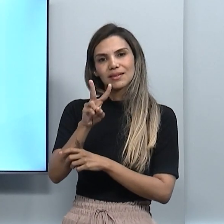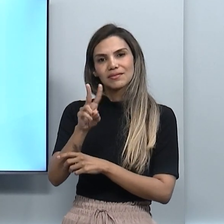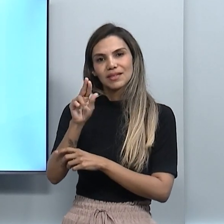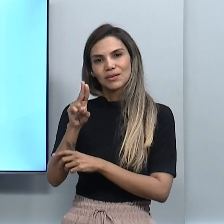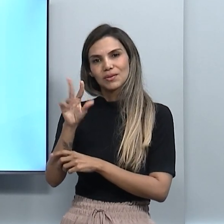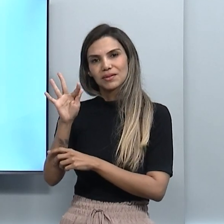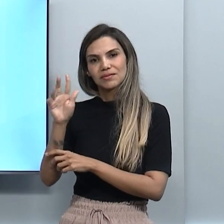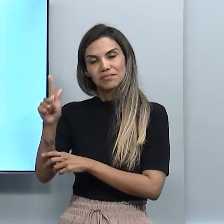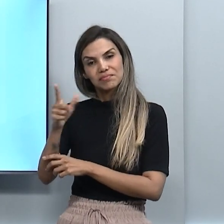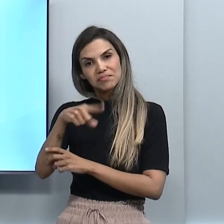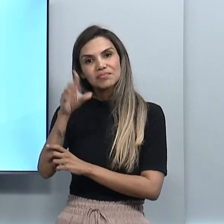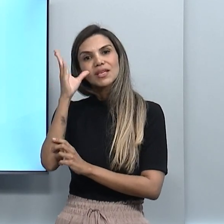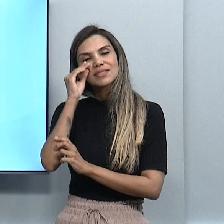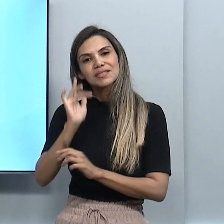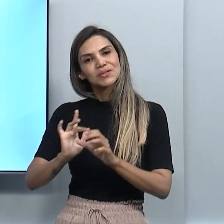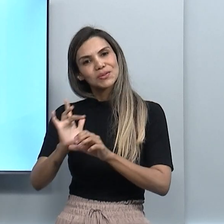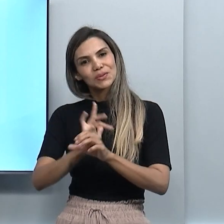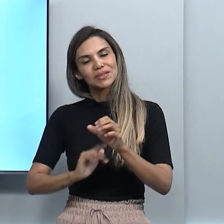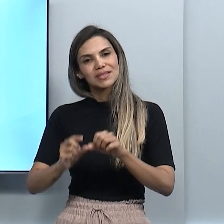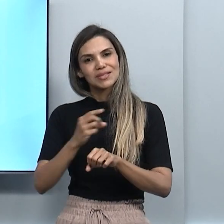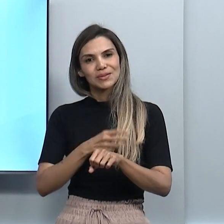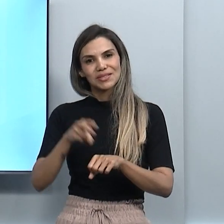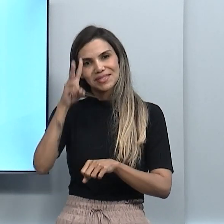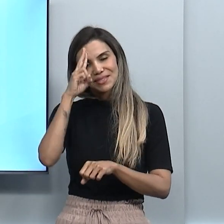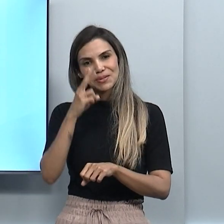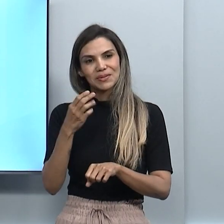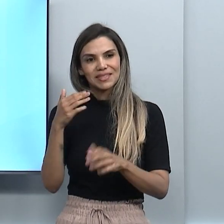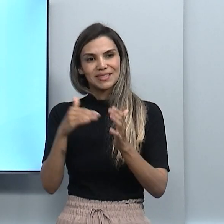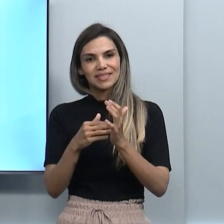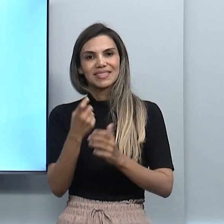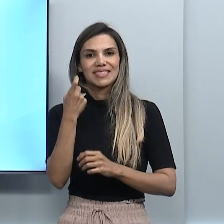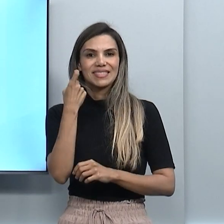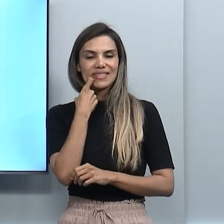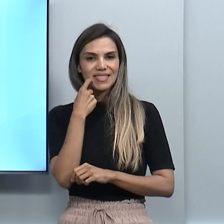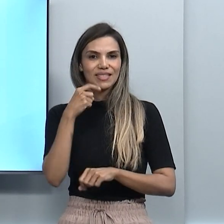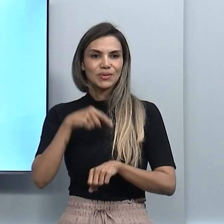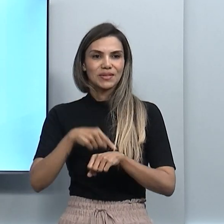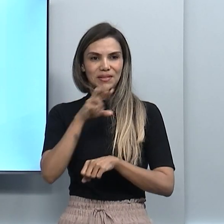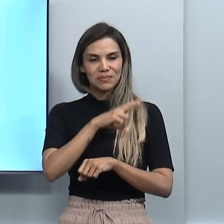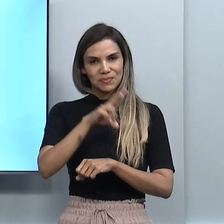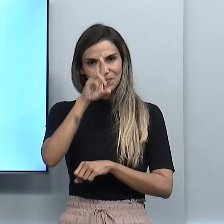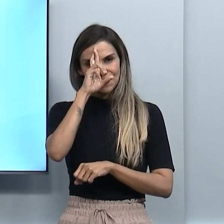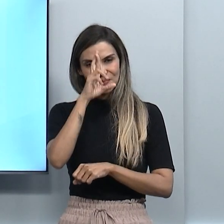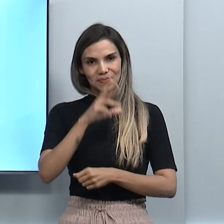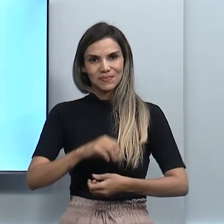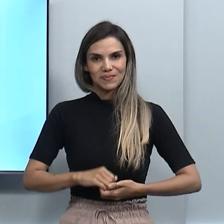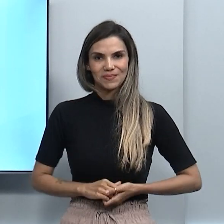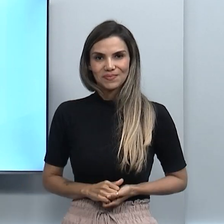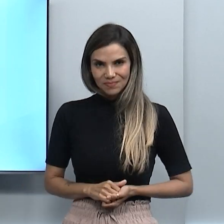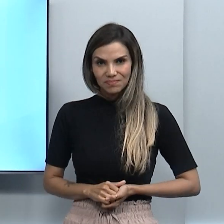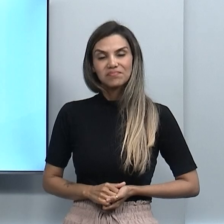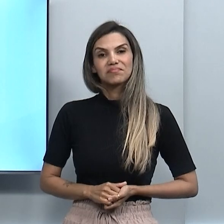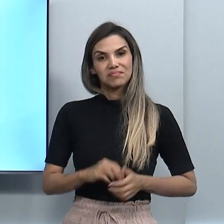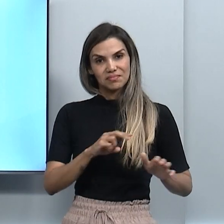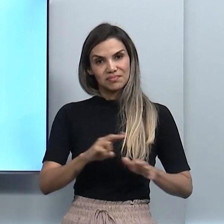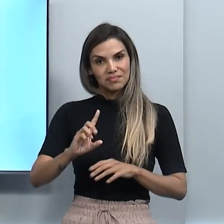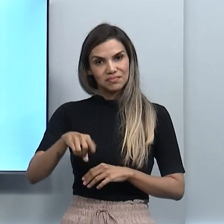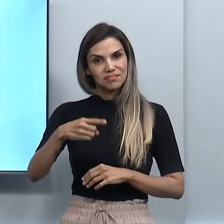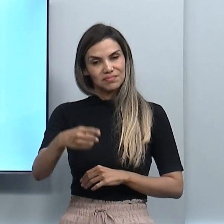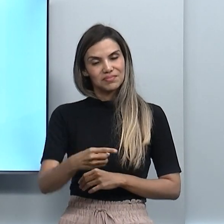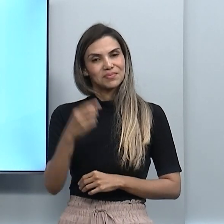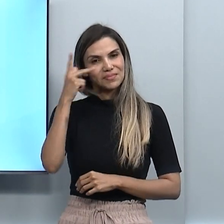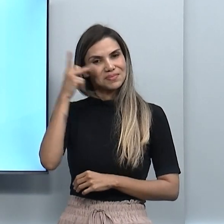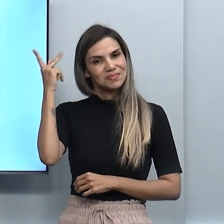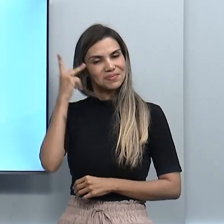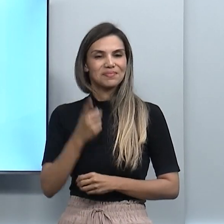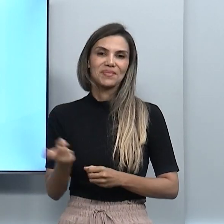@TVUFG. Assista ao Conexões de segunda a sexta, sempre a partir do meio-dia. Na semana que vem, a apresentadora